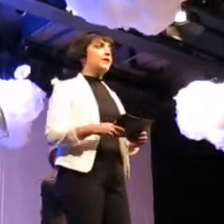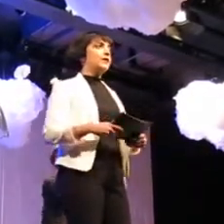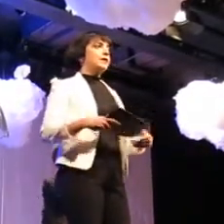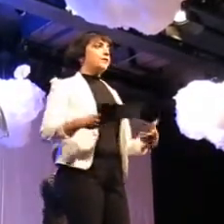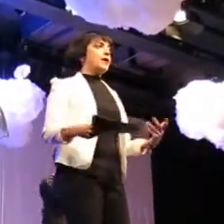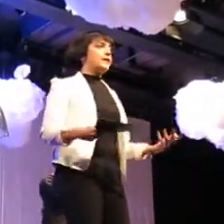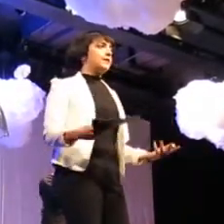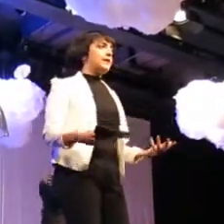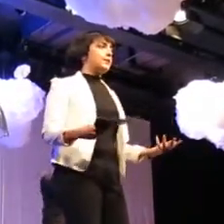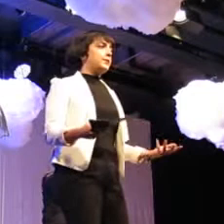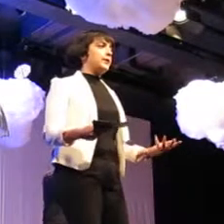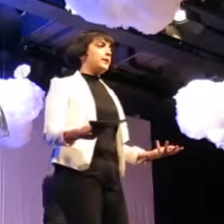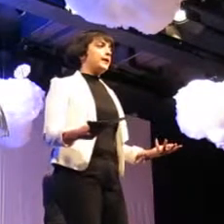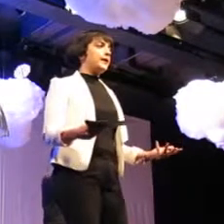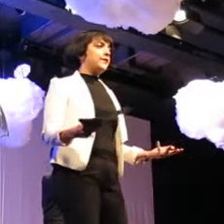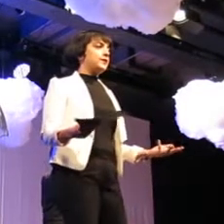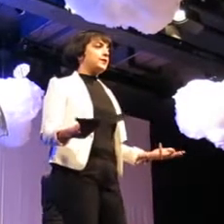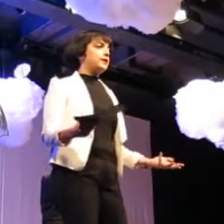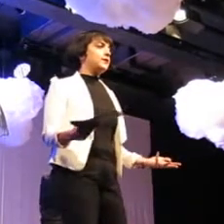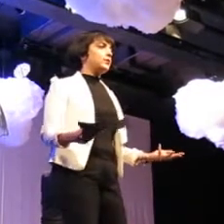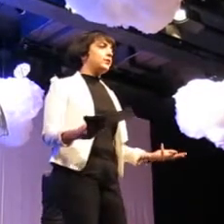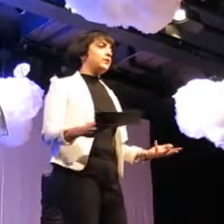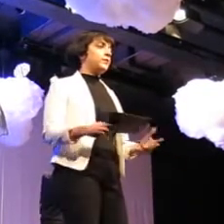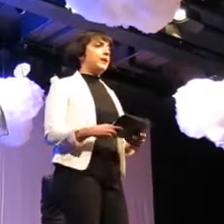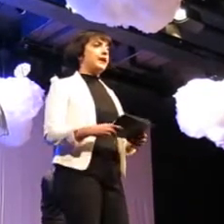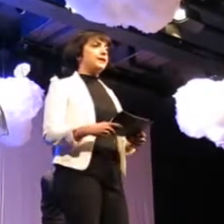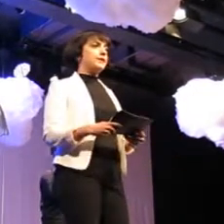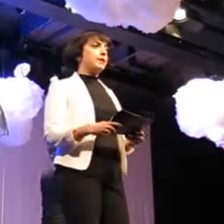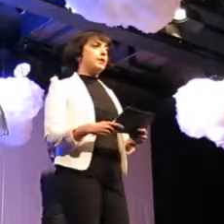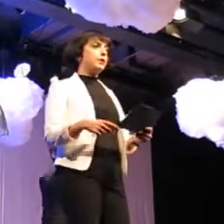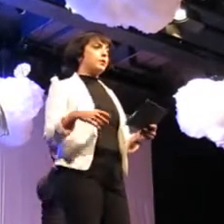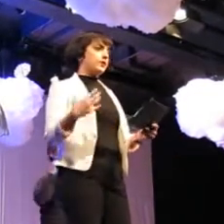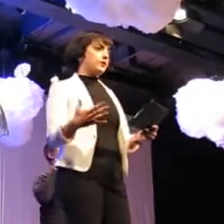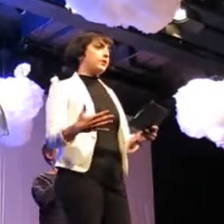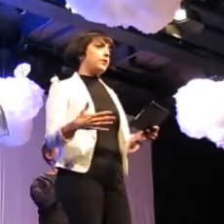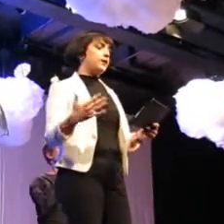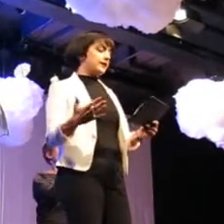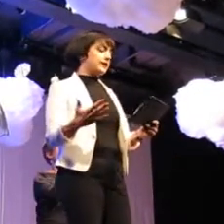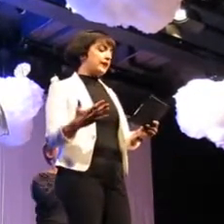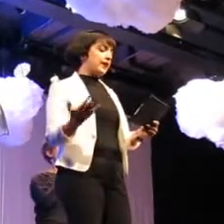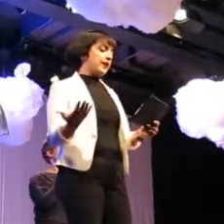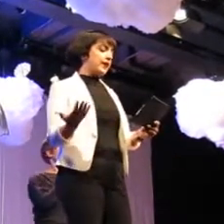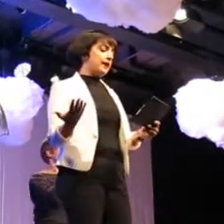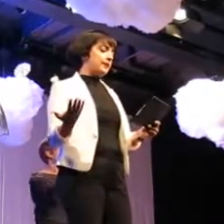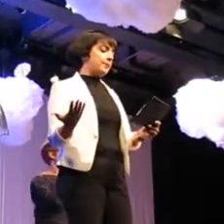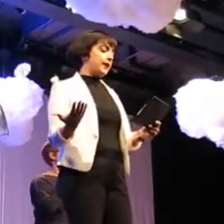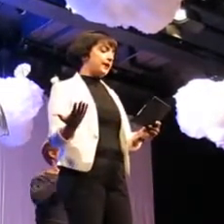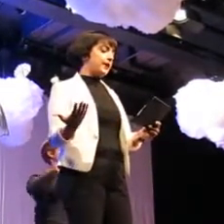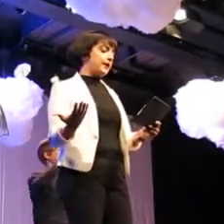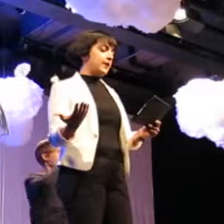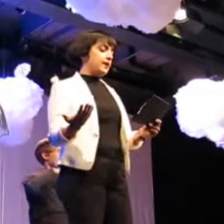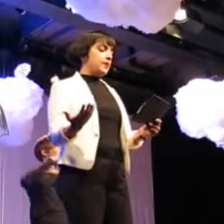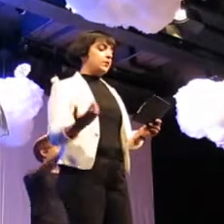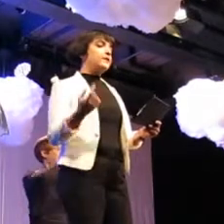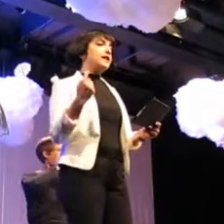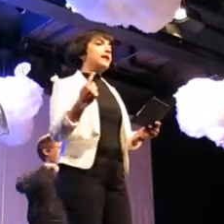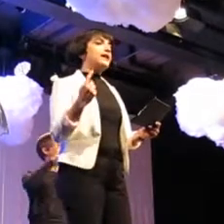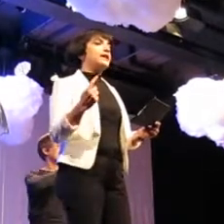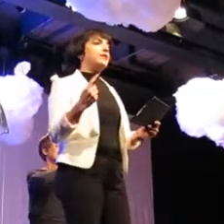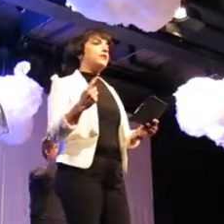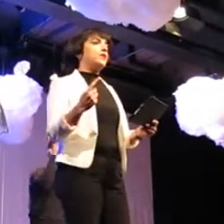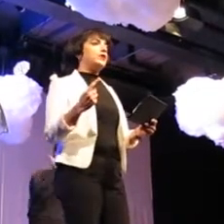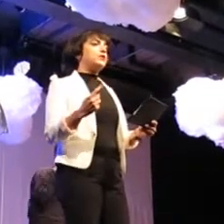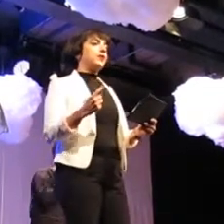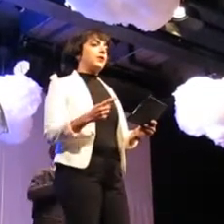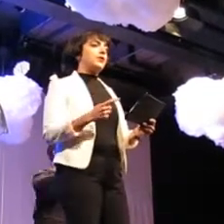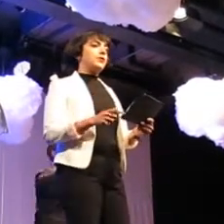och sen så får andra på parken för sig att de också vill börja dansa och sen så dansar alla i parken. Och det